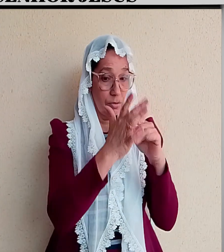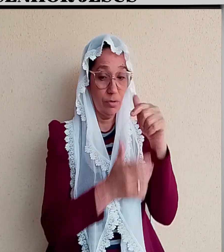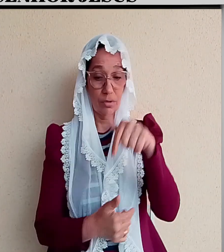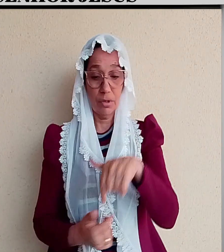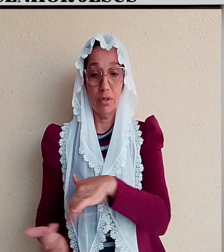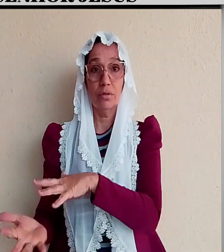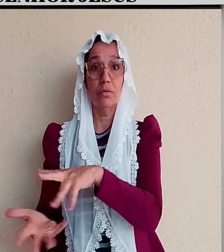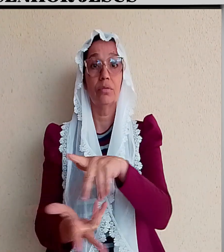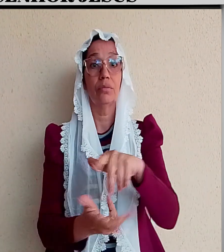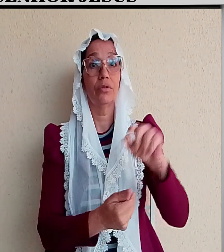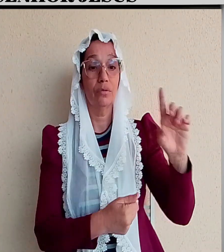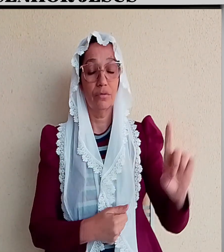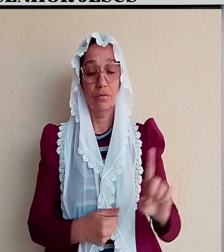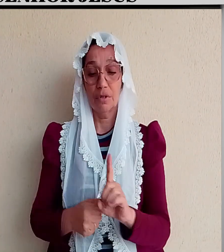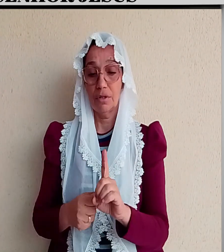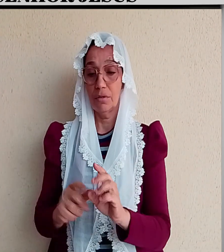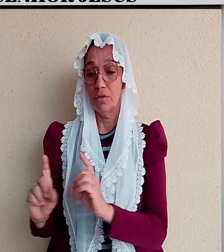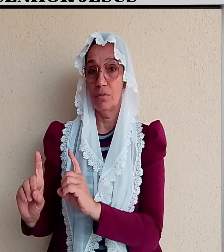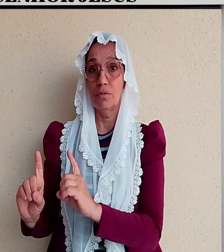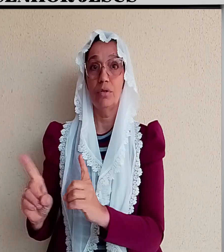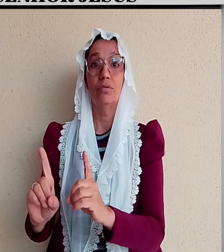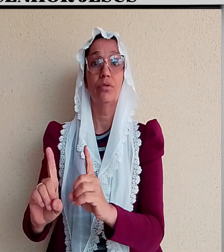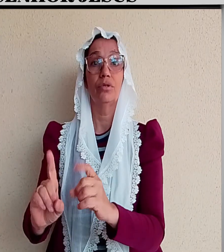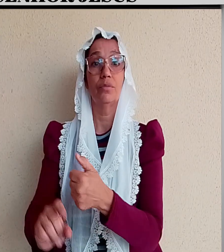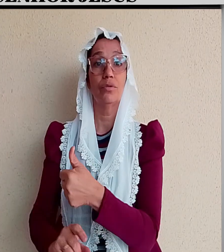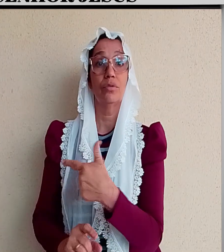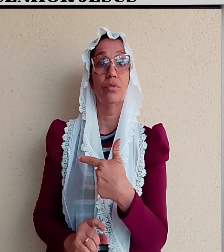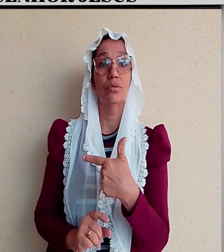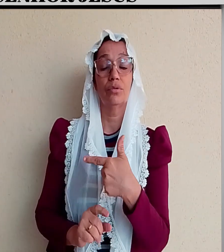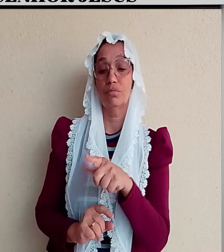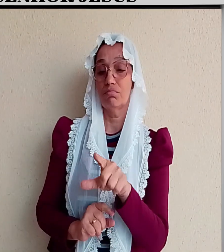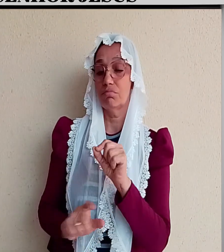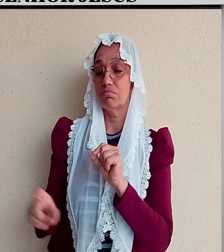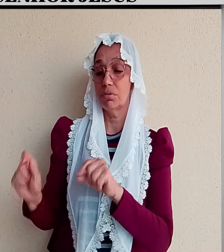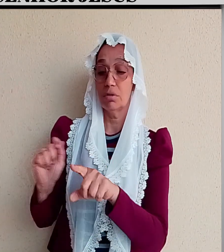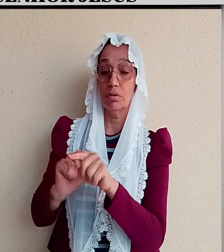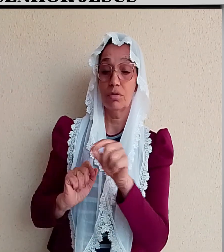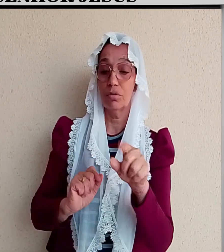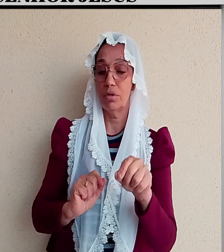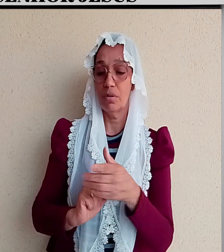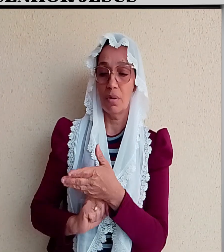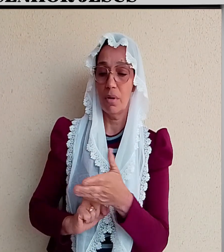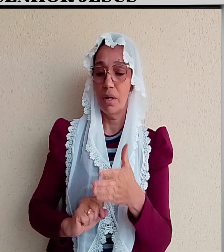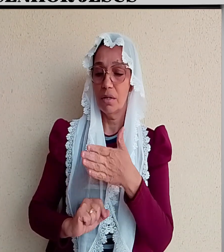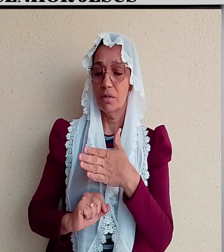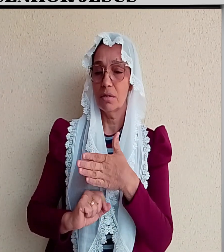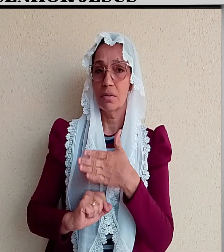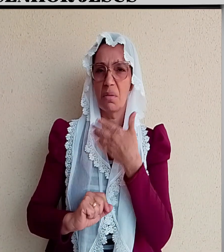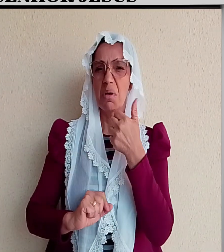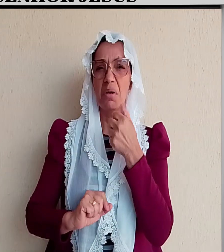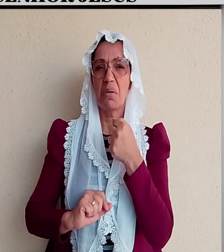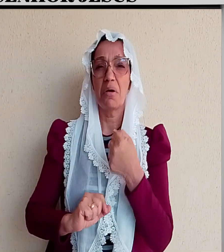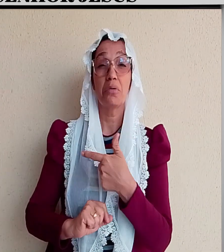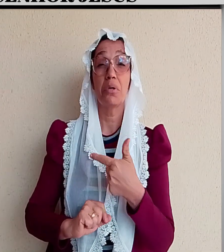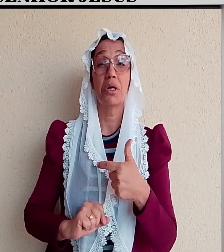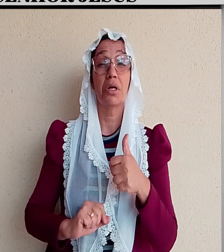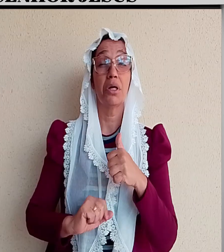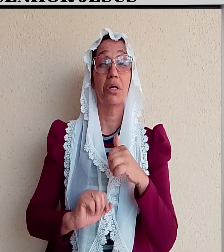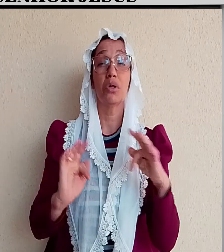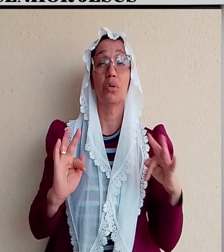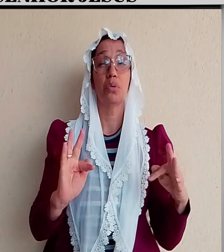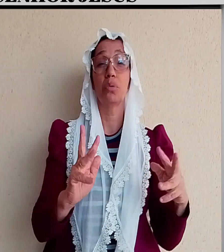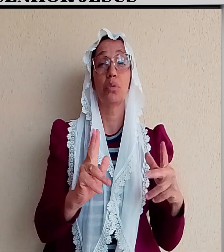Irmãos, sabemos que eles não eram os melhores no meio do povo. Pedro era um homem irado. Quando ele